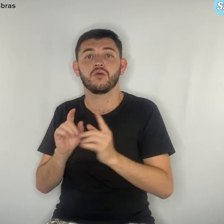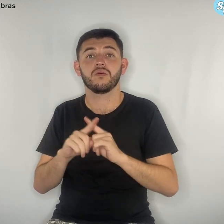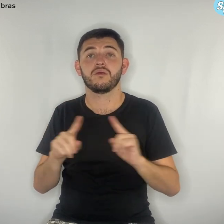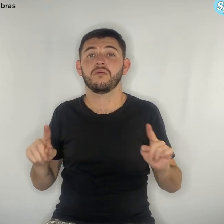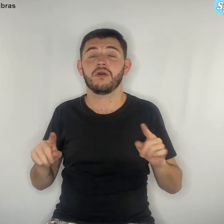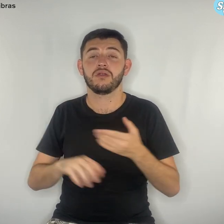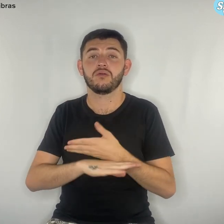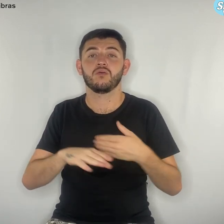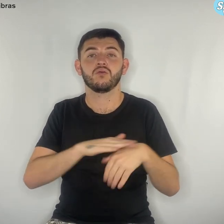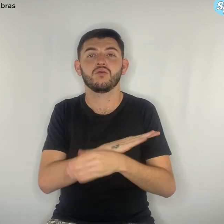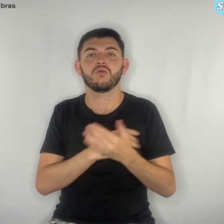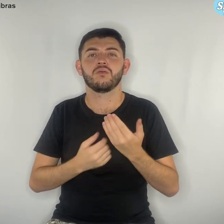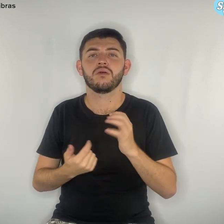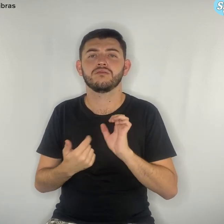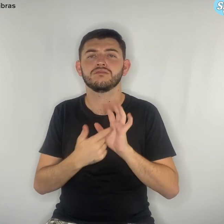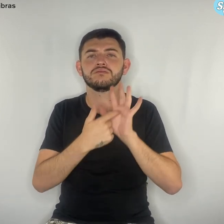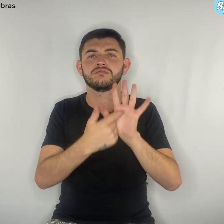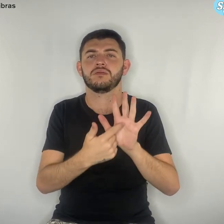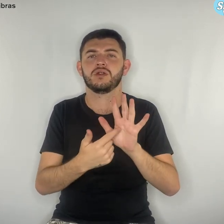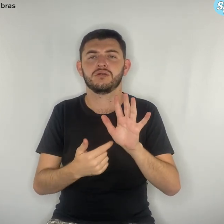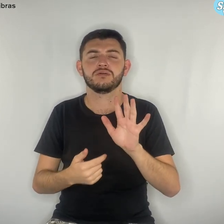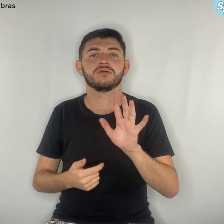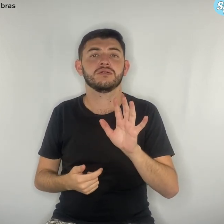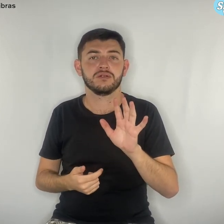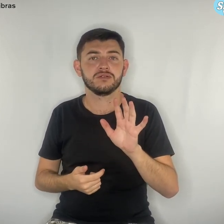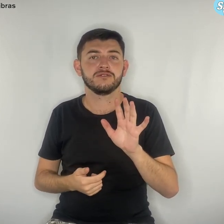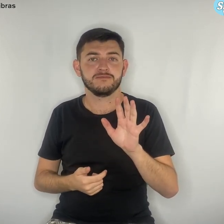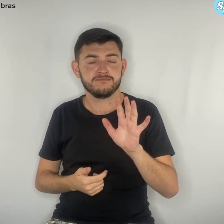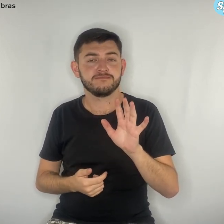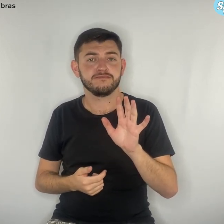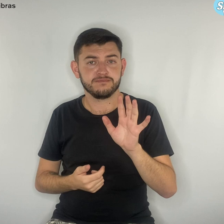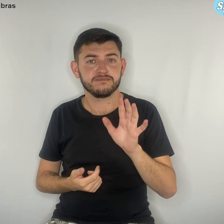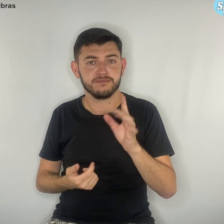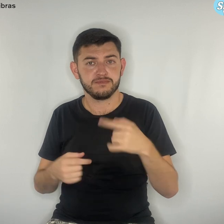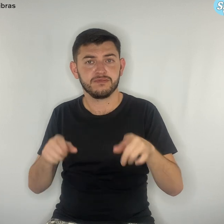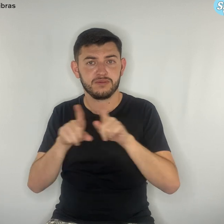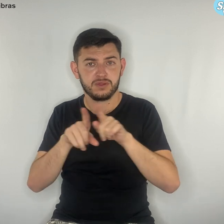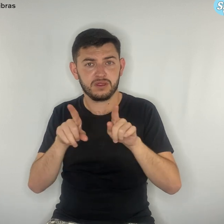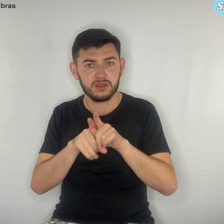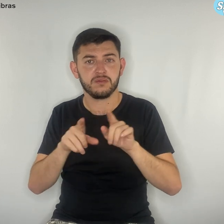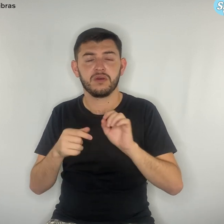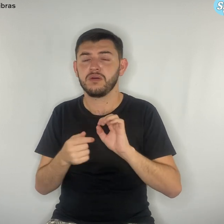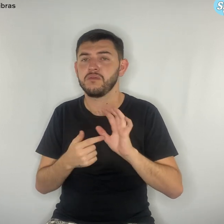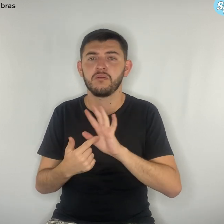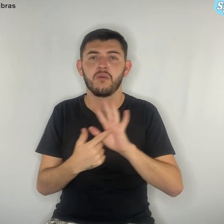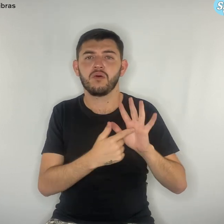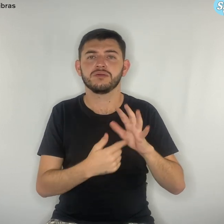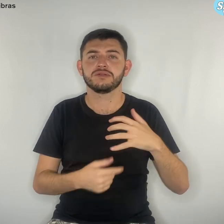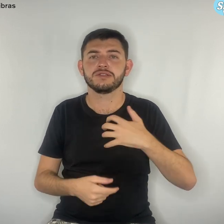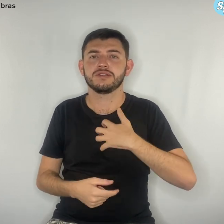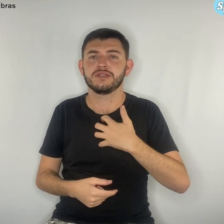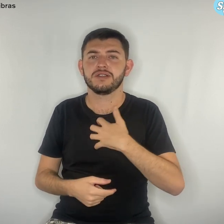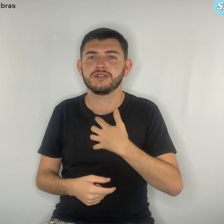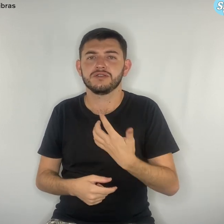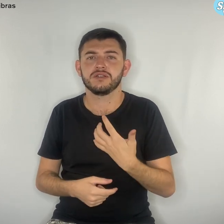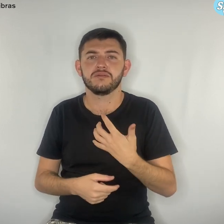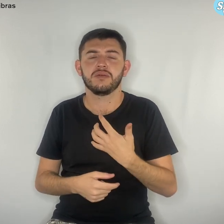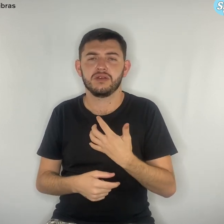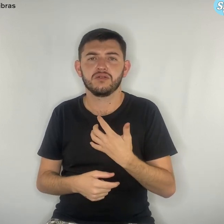costumam expressar e, ao mesmo tempo, reforçar determinados sentimentos subjacentes